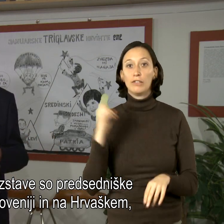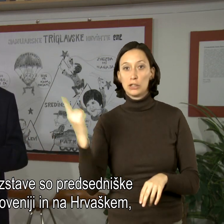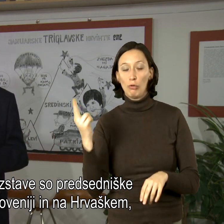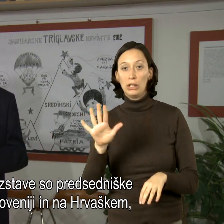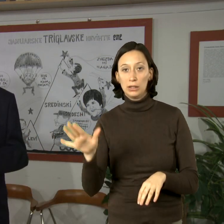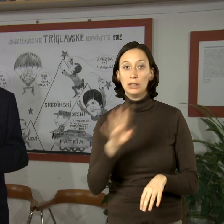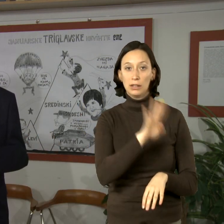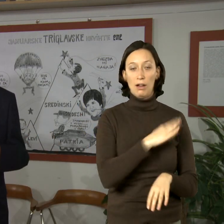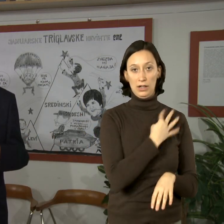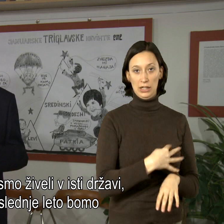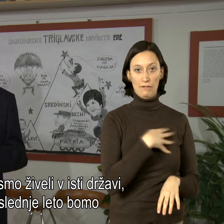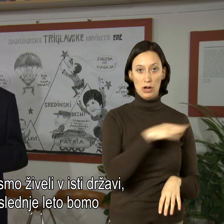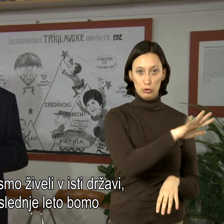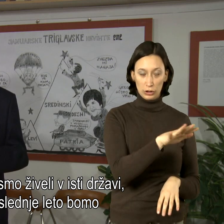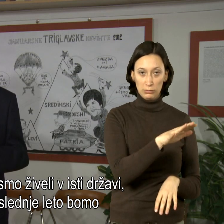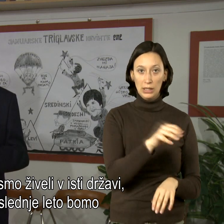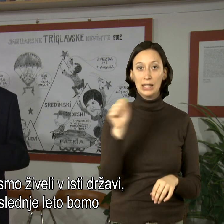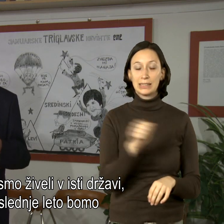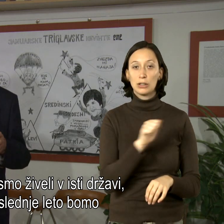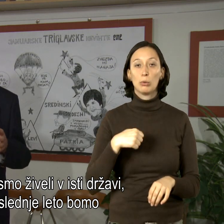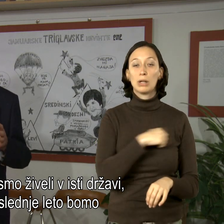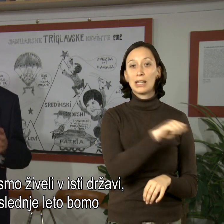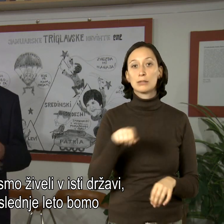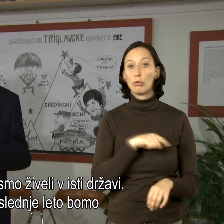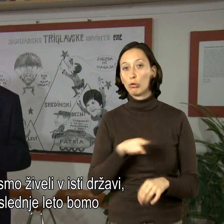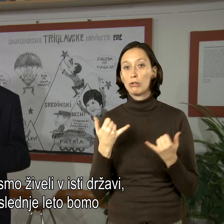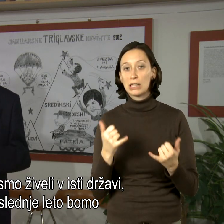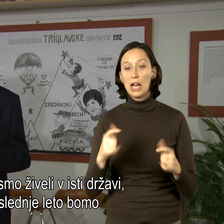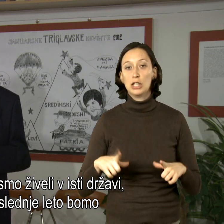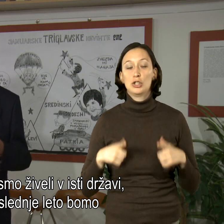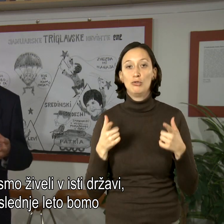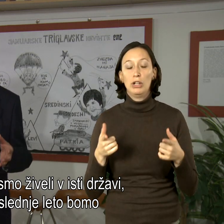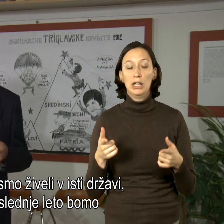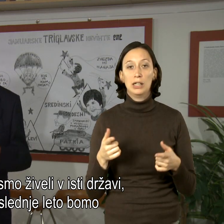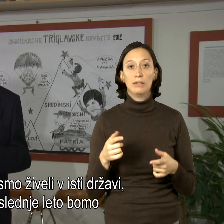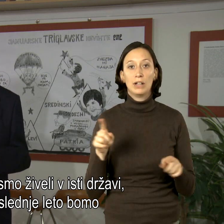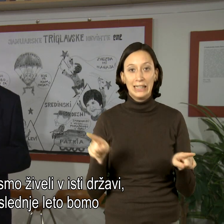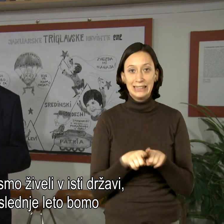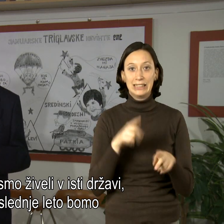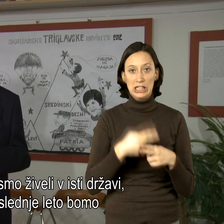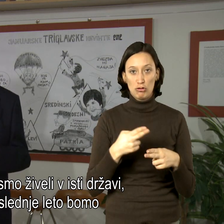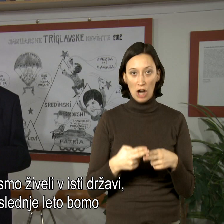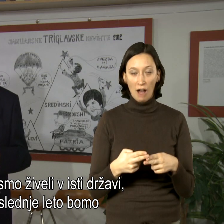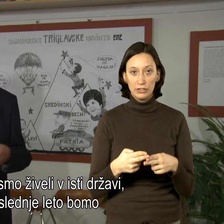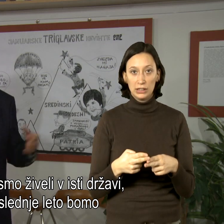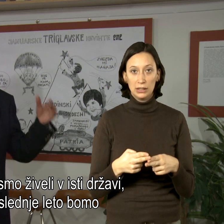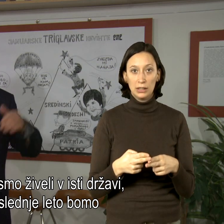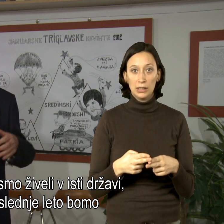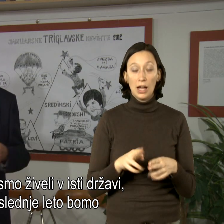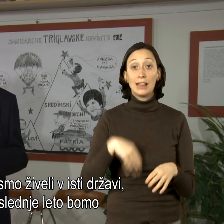Hrvaškem. Zato, ker smo do zdaj živeli v isti državi, a naslednjo